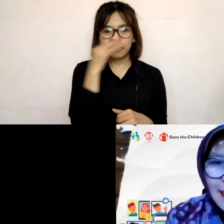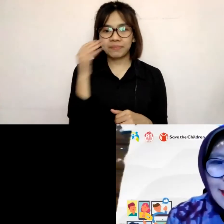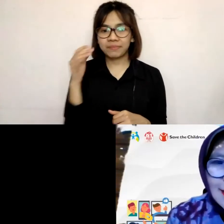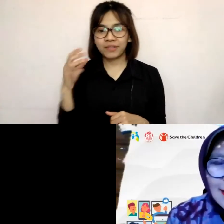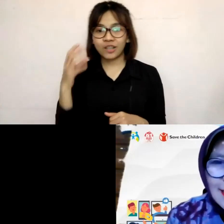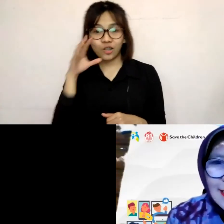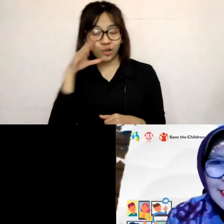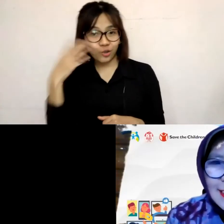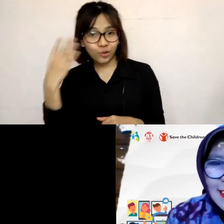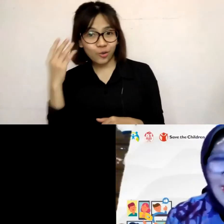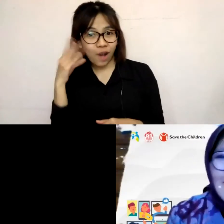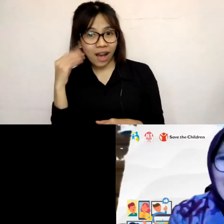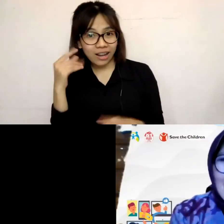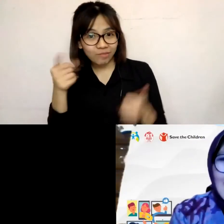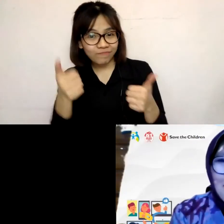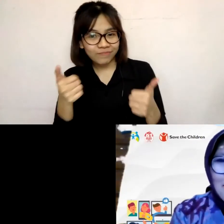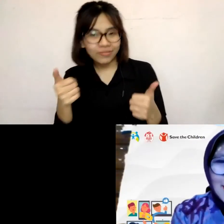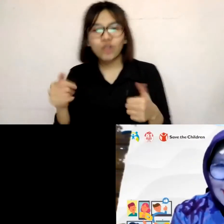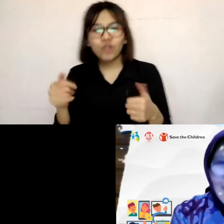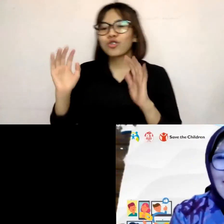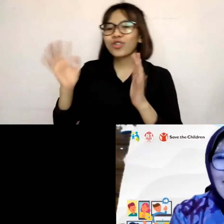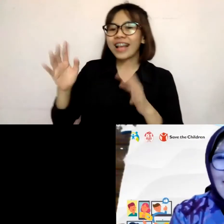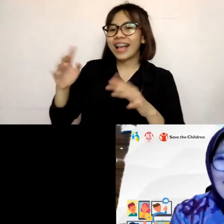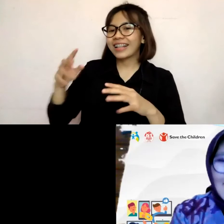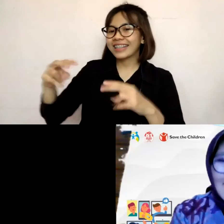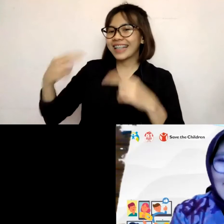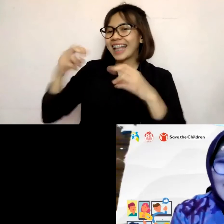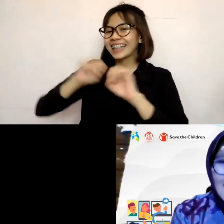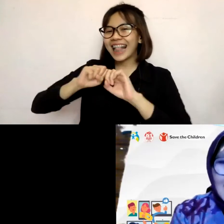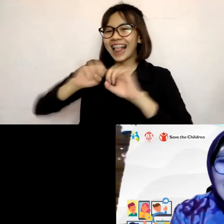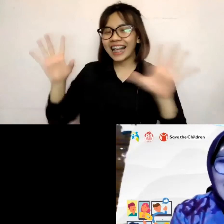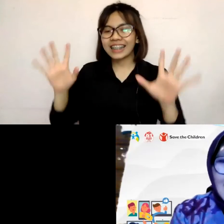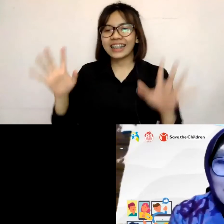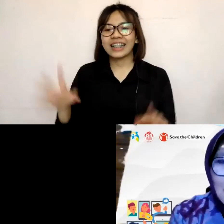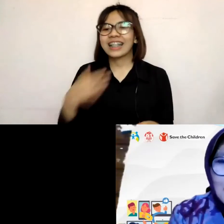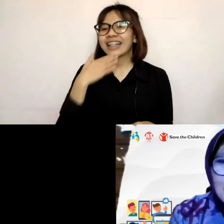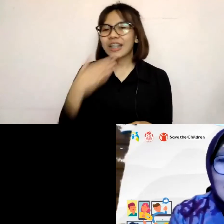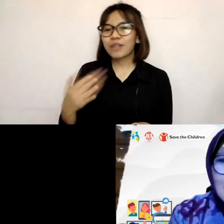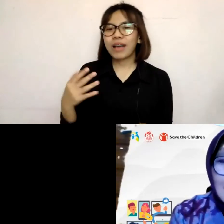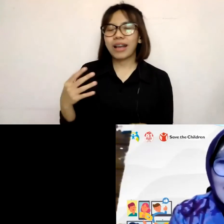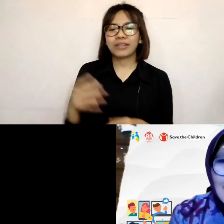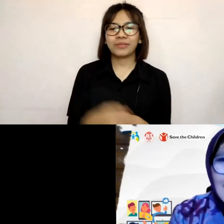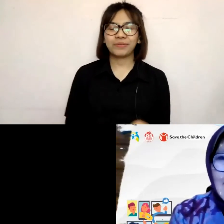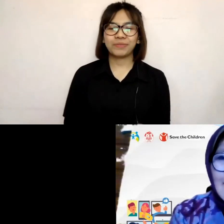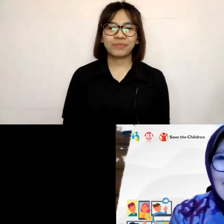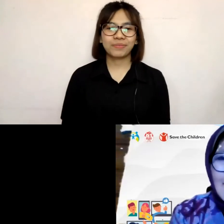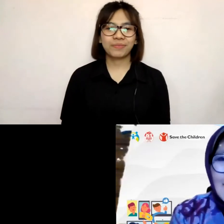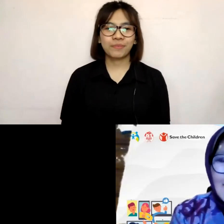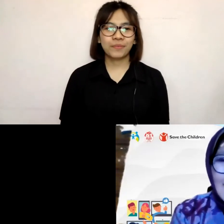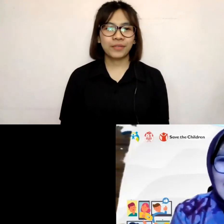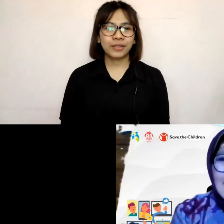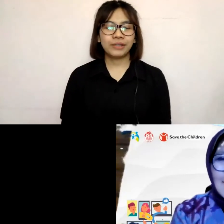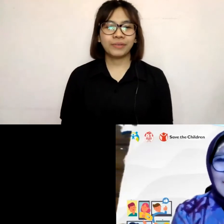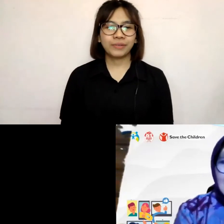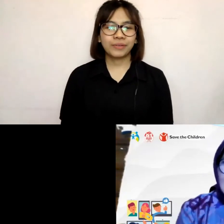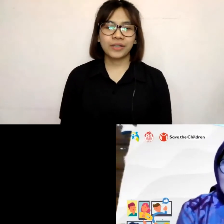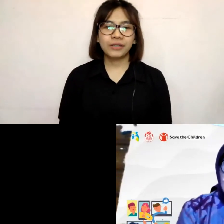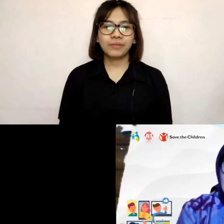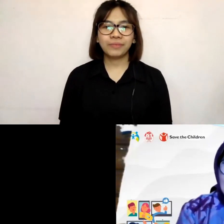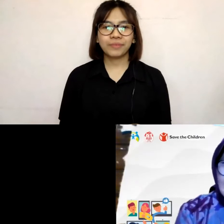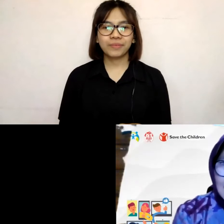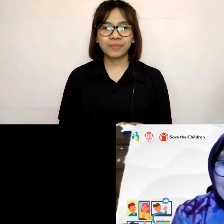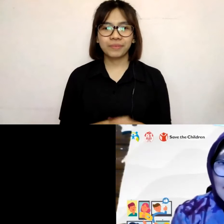responsif gender, yang kedua, ruang kelas yang responsif gender, yang ketiga, ruang toilet atau WC yang sama banyaknya